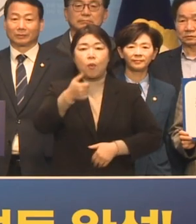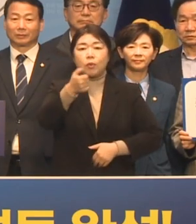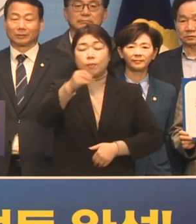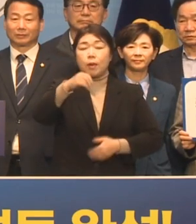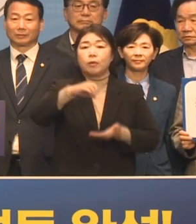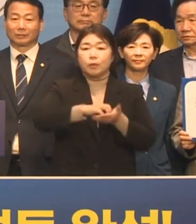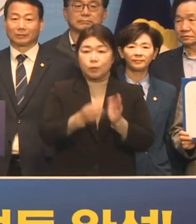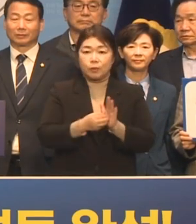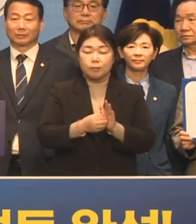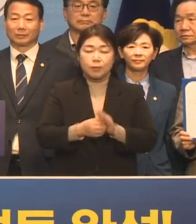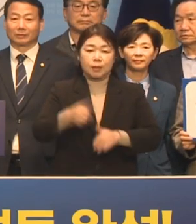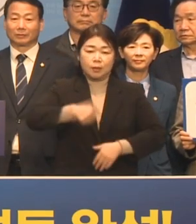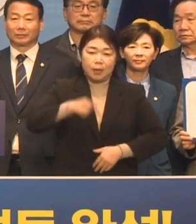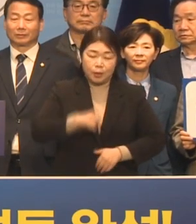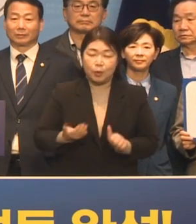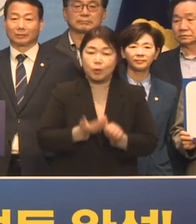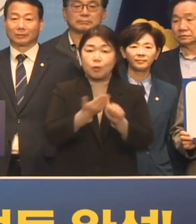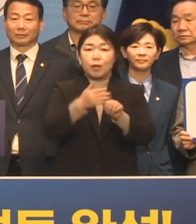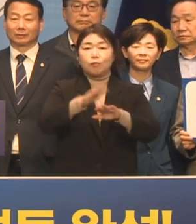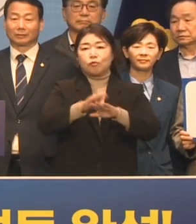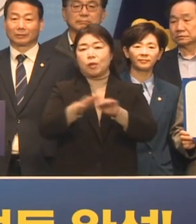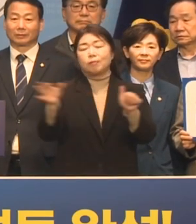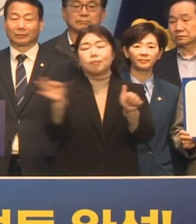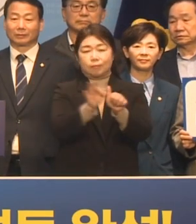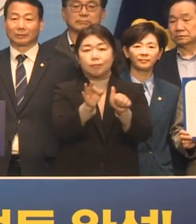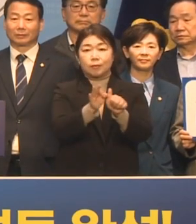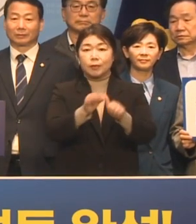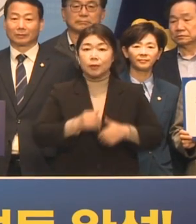원의 자녀 성장 수당을 지급하겠습니다.